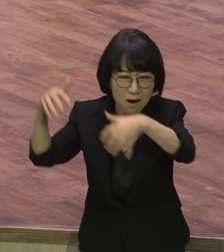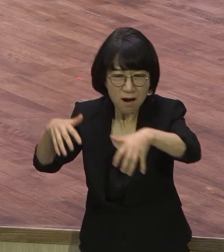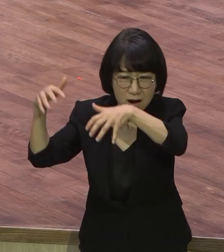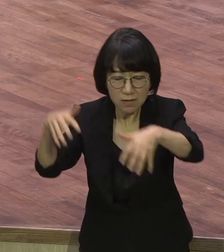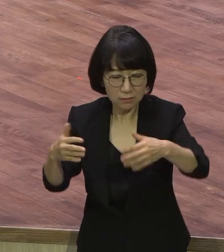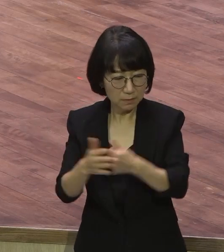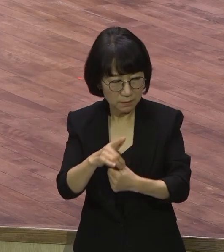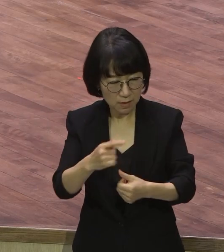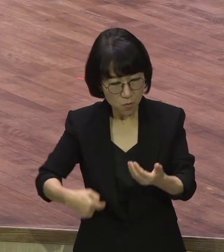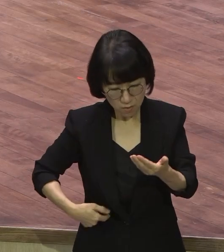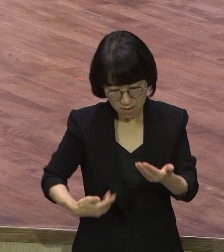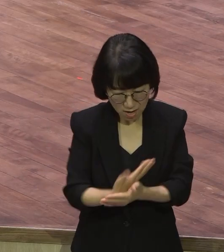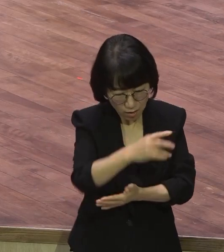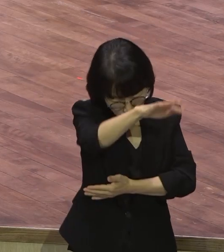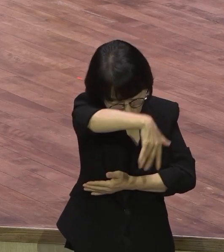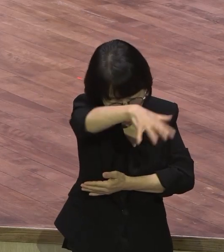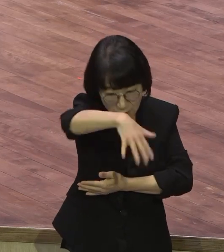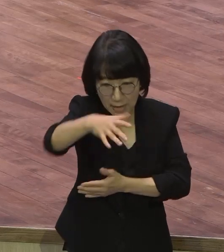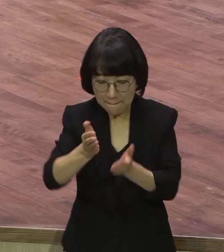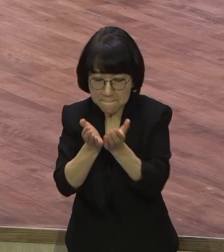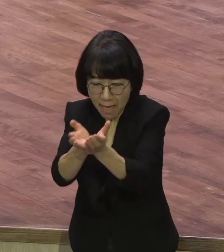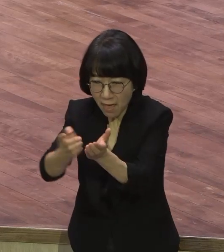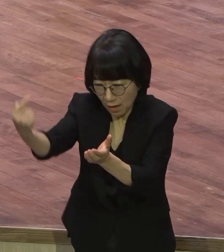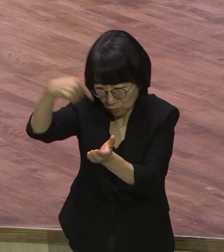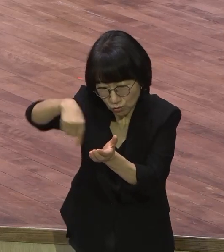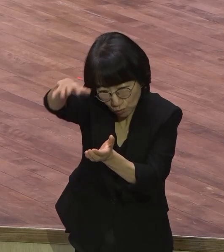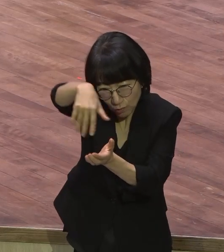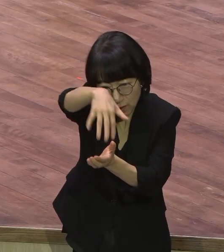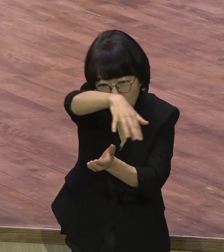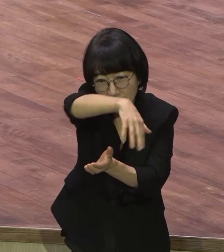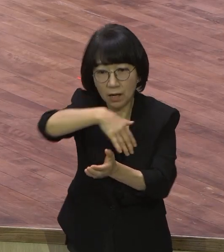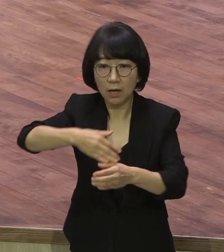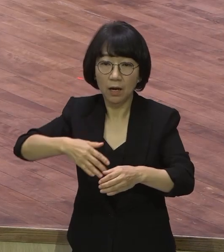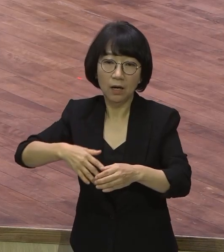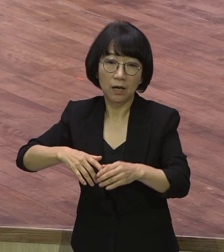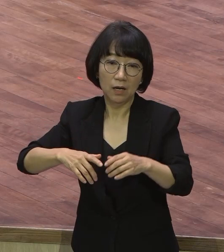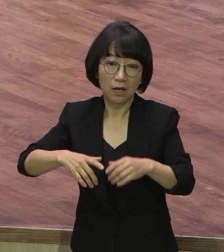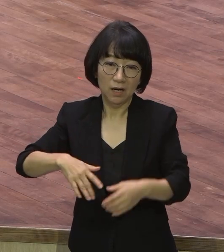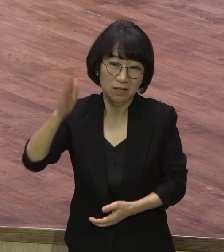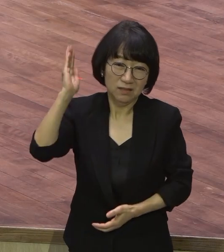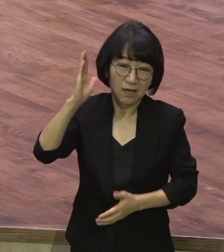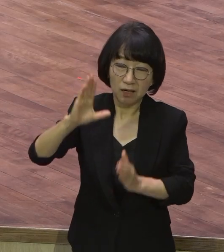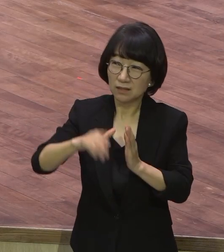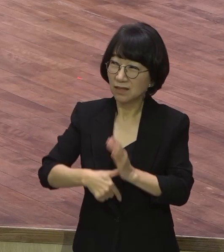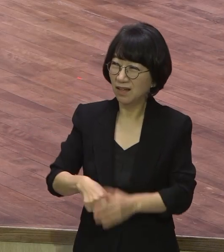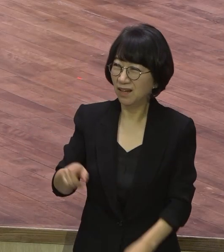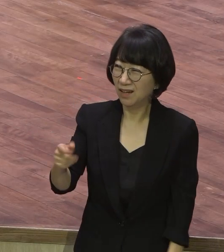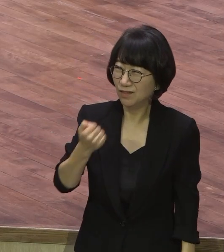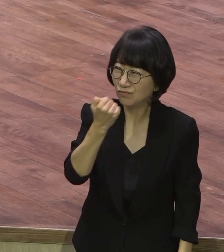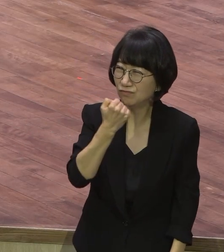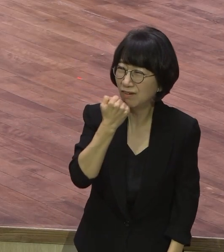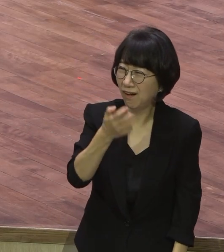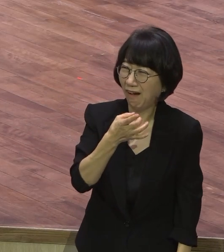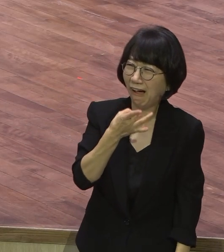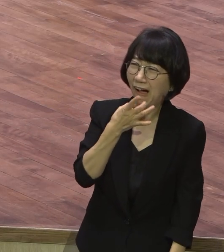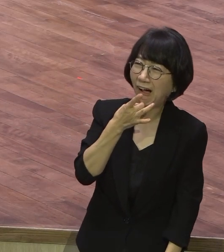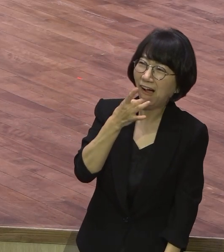들어와야 된다. 경고했어요. 심판 경고를 전부 비웃었습니다. 조롱했습니다.